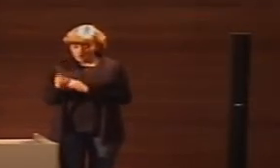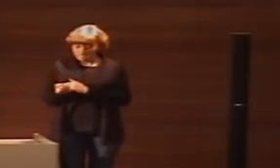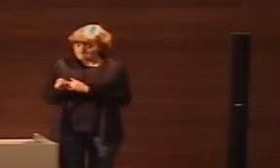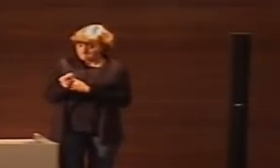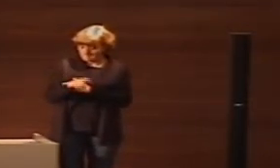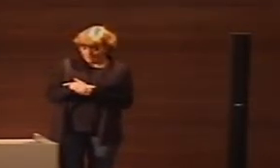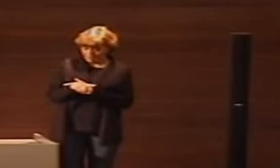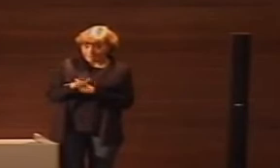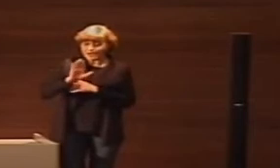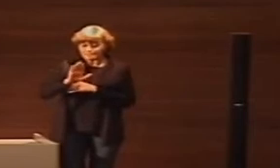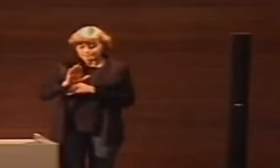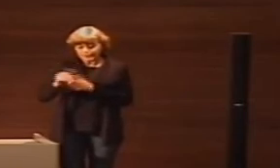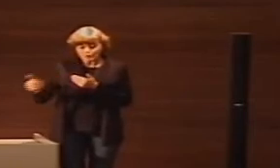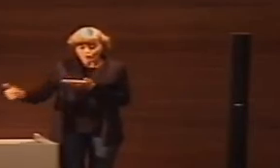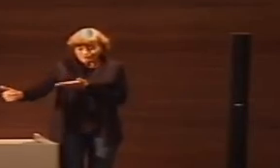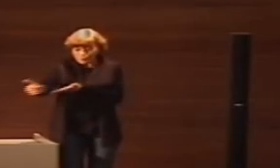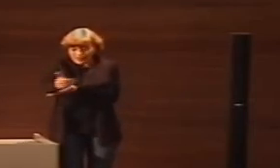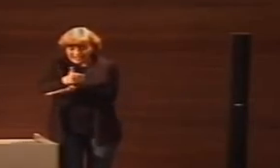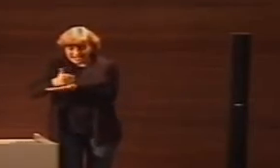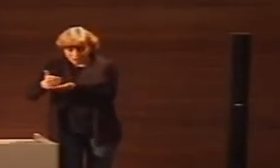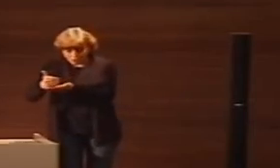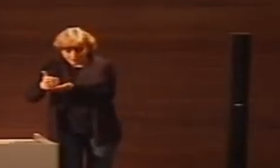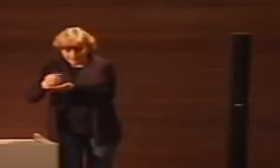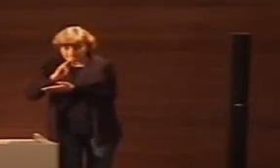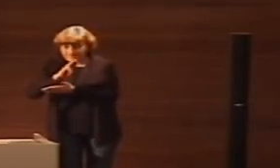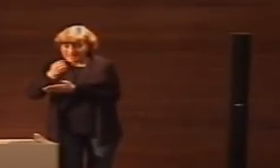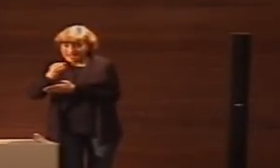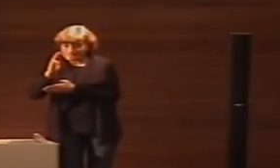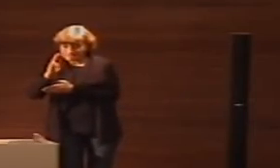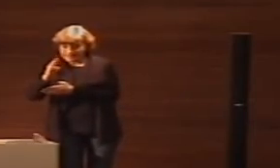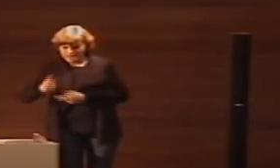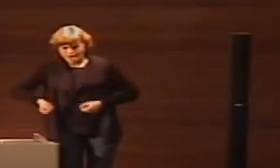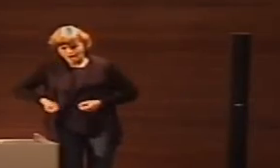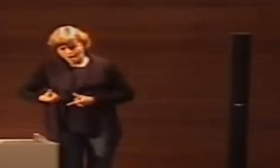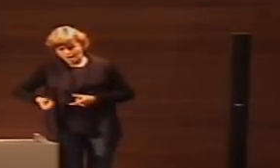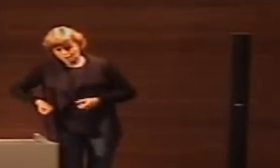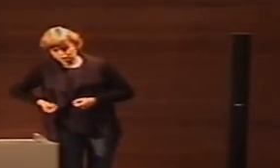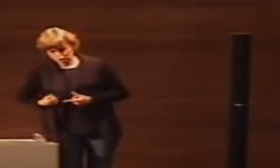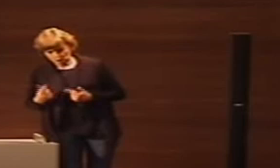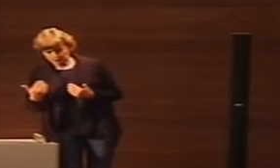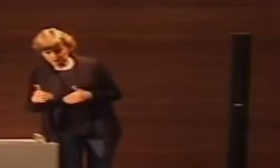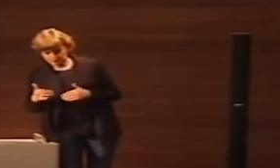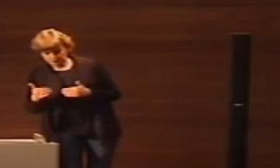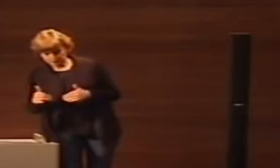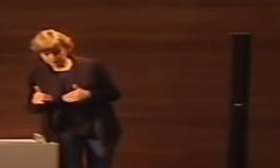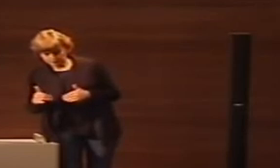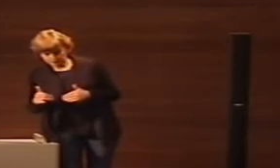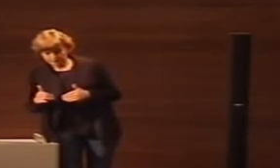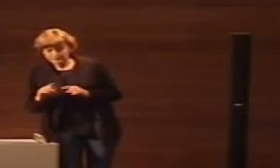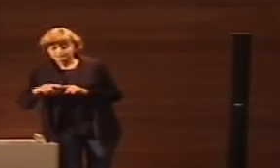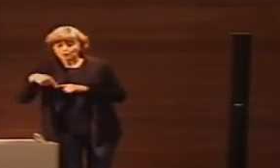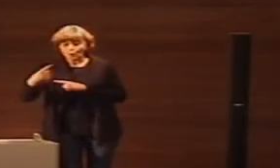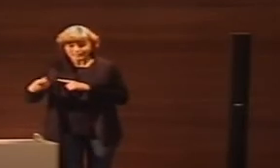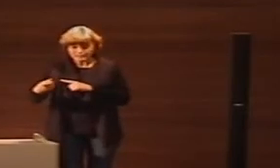eran mayores en puerta a puerta, es más intensivo en recogida, y los costes de tratamiento menores, así como los ingresos superiores, y una